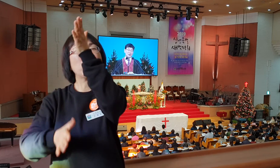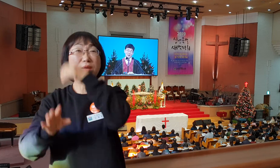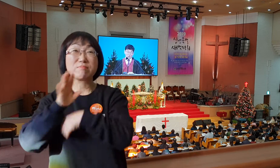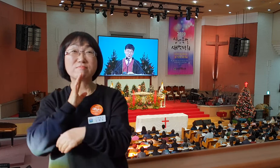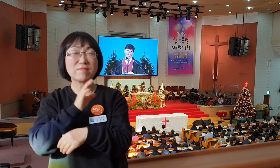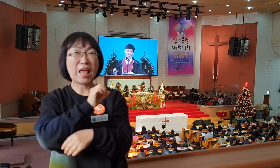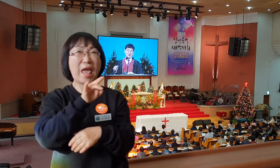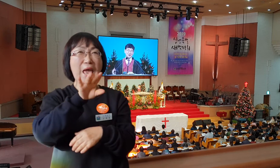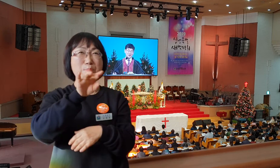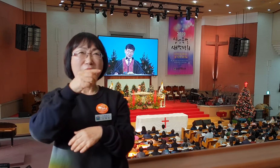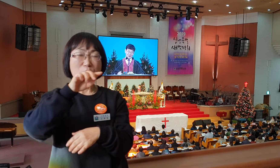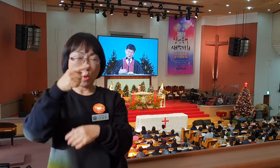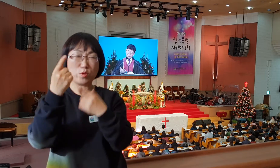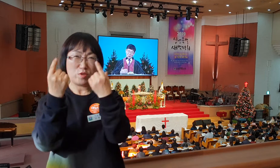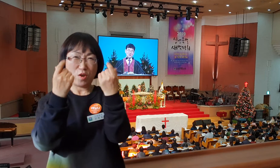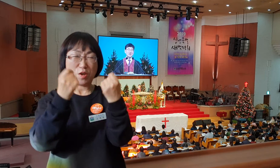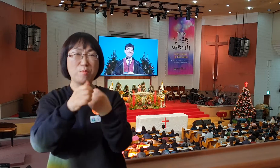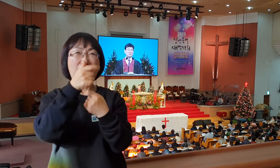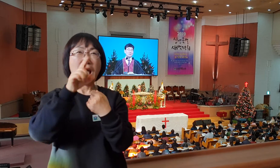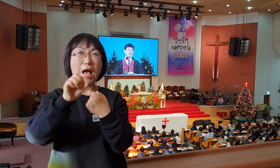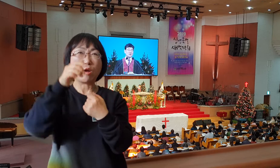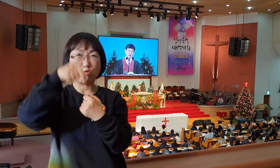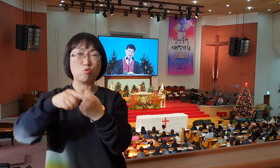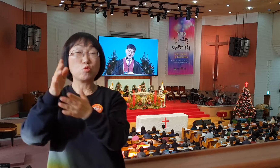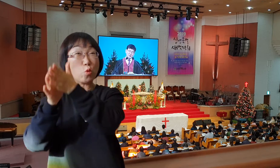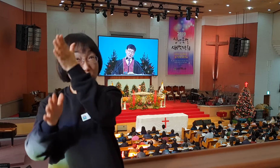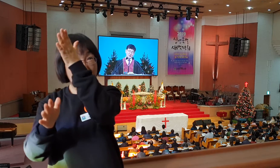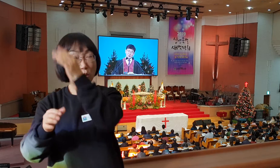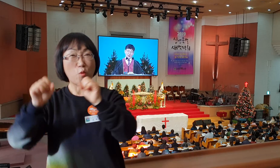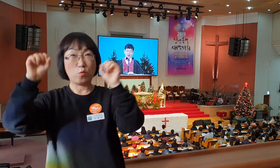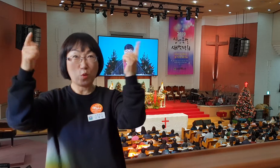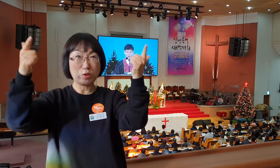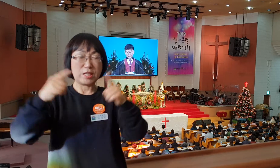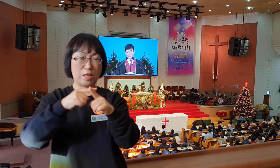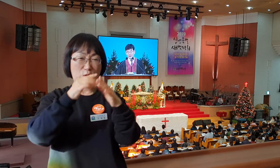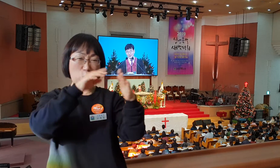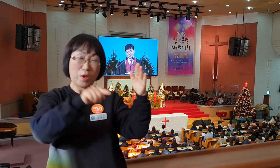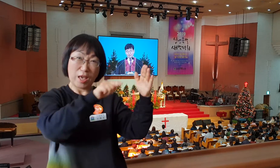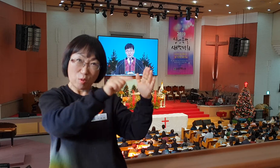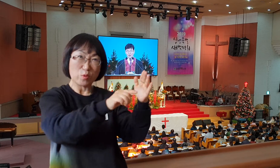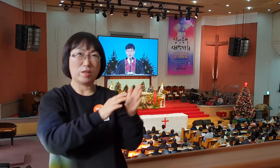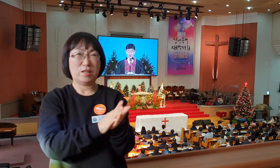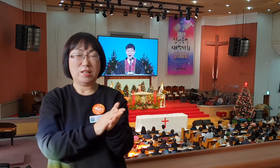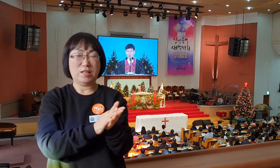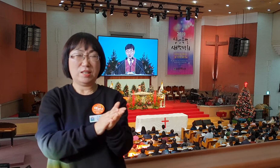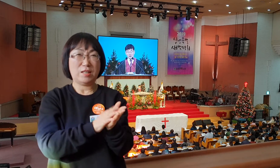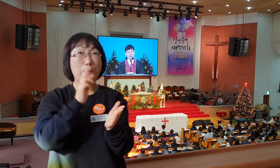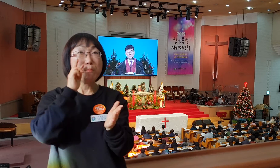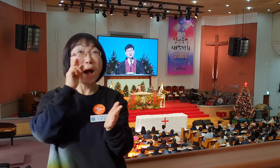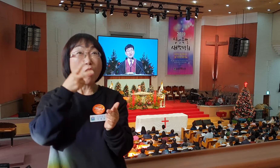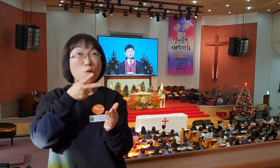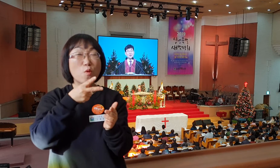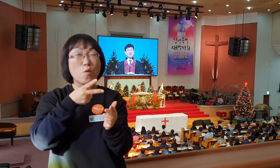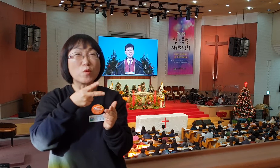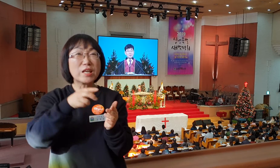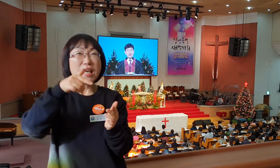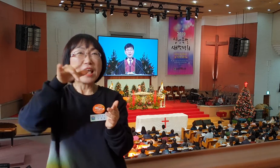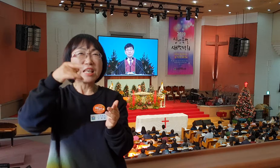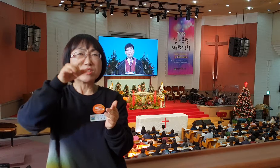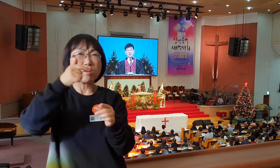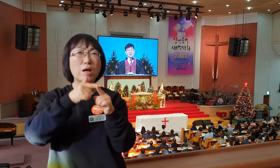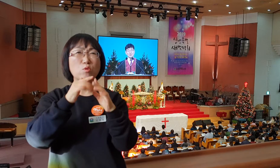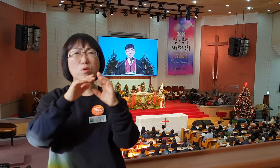에베소처럼 행보놓으시고 활력이 있어요. 그리고 또 동시에 여기 에베소에 있는 교회, 에베소 교회는 여기 바울이 개척한 교회는